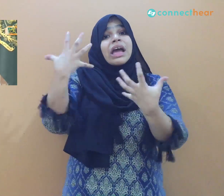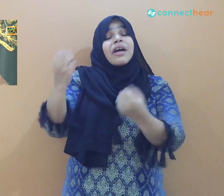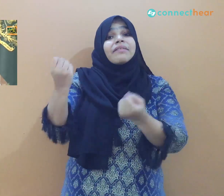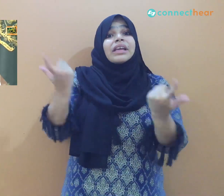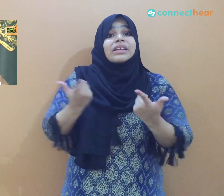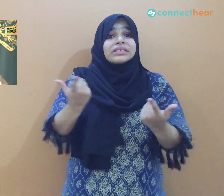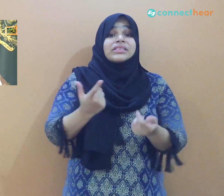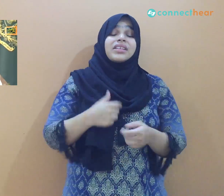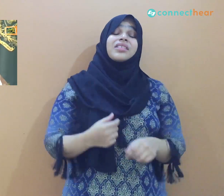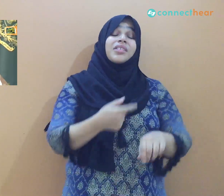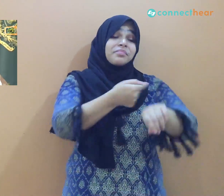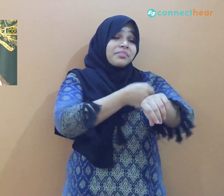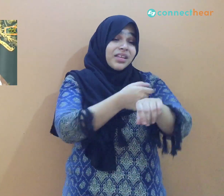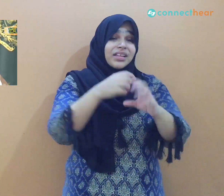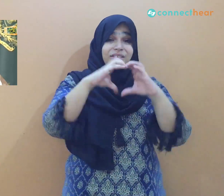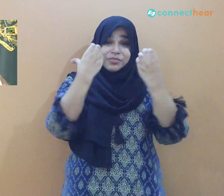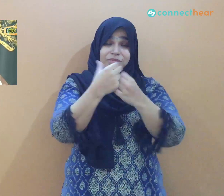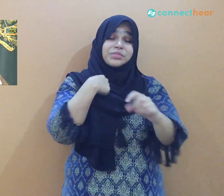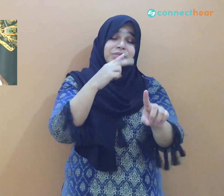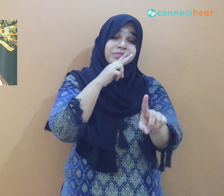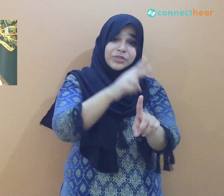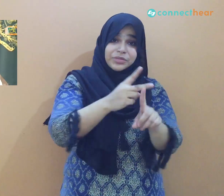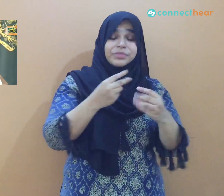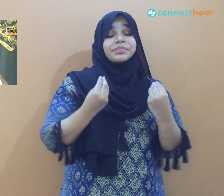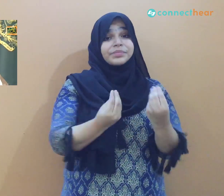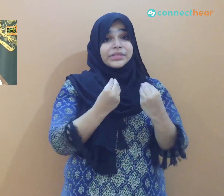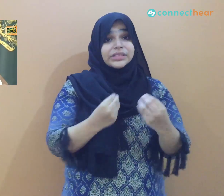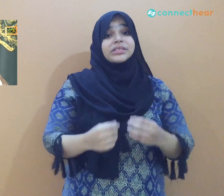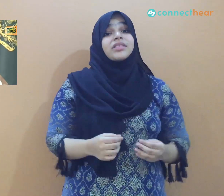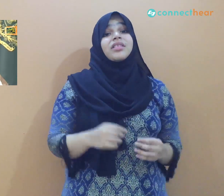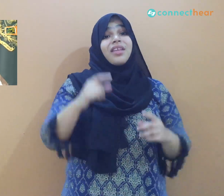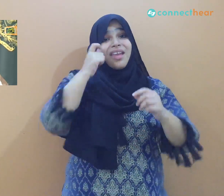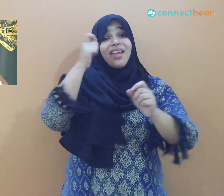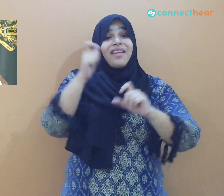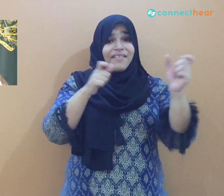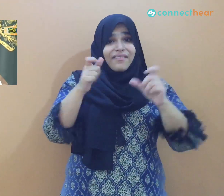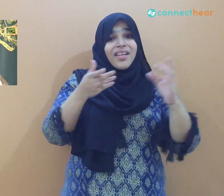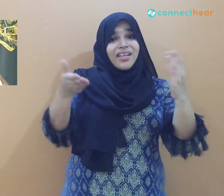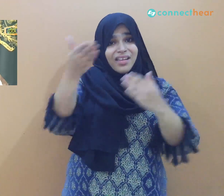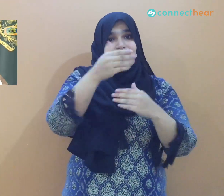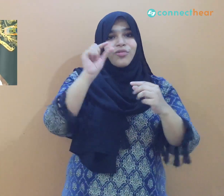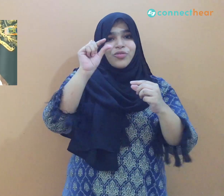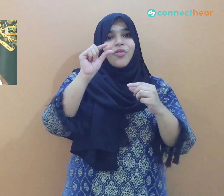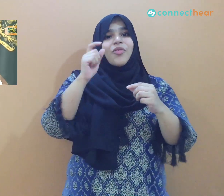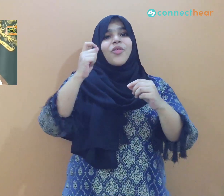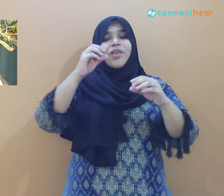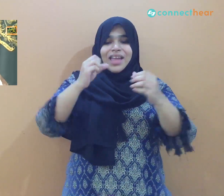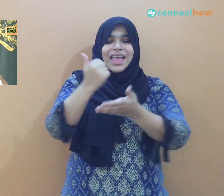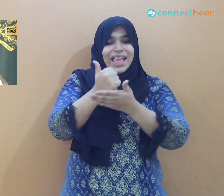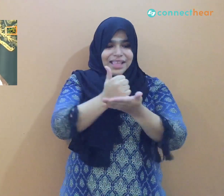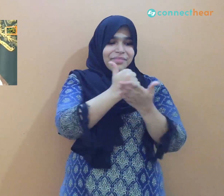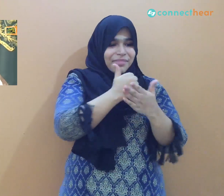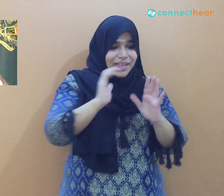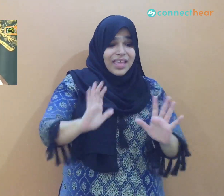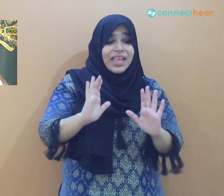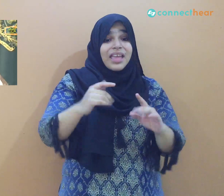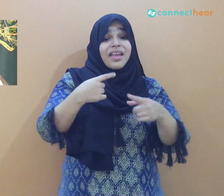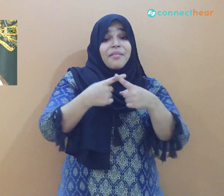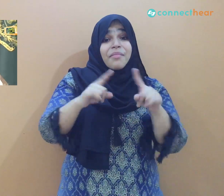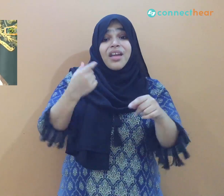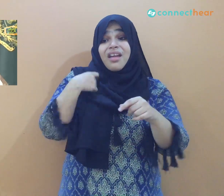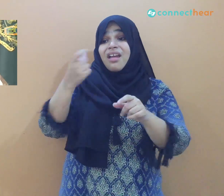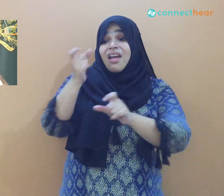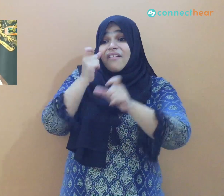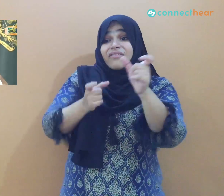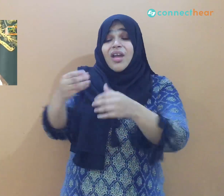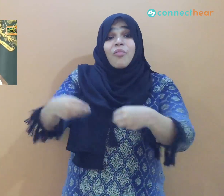اپنی میڈیکل کمیونٹی سے یہ کہنا چاہتا ہوں کہ باقی لوگ تو اپنی شاید اکانومی کو بچا رہے ہوں، ہم تو اپنے لوگوں کو